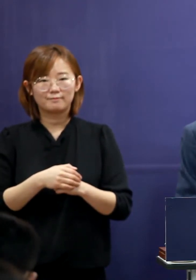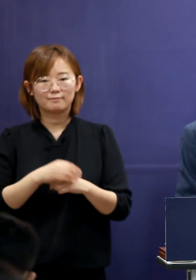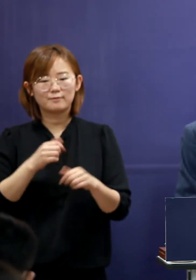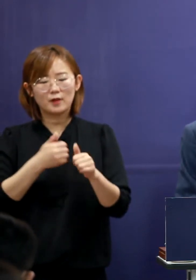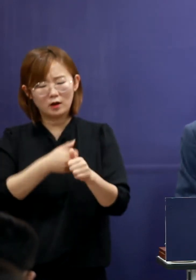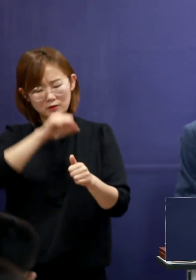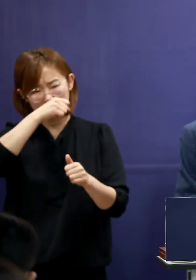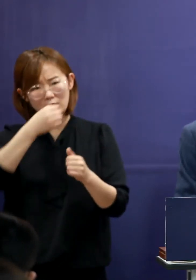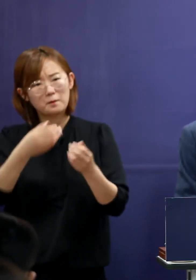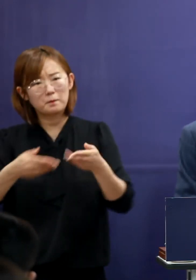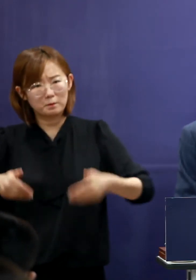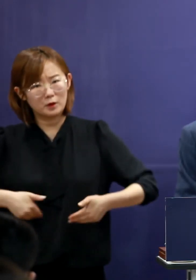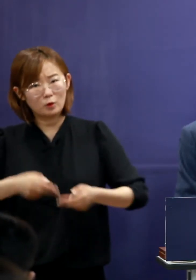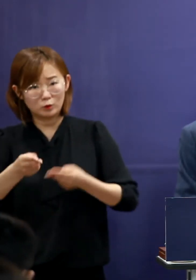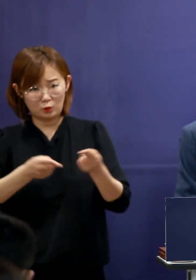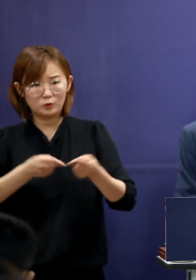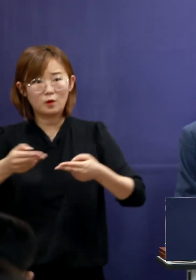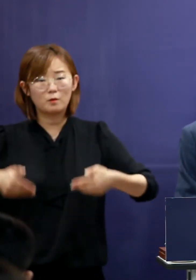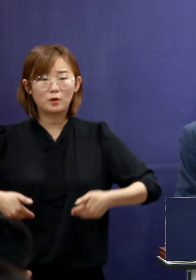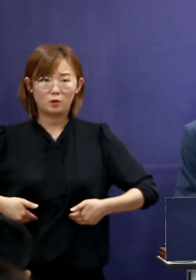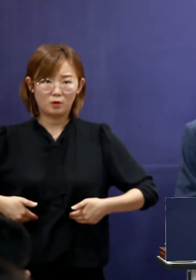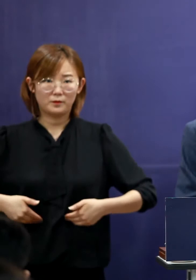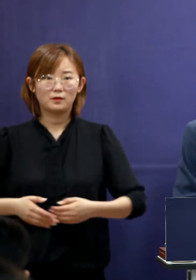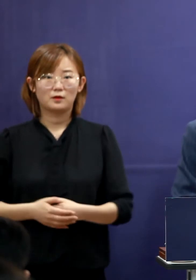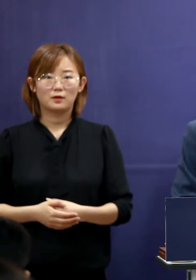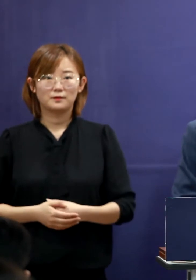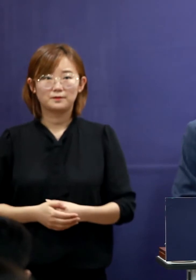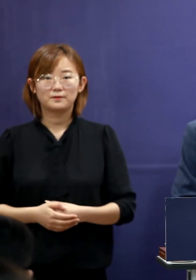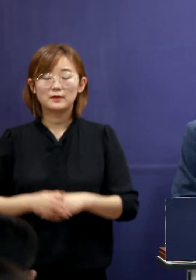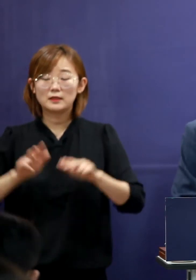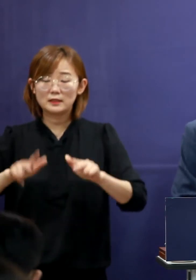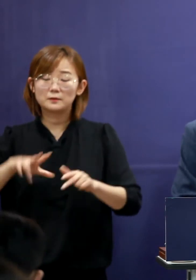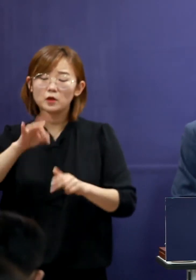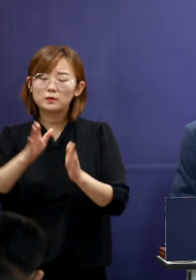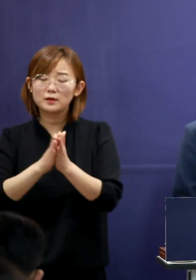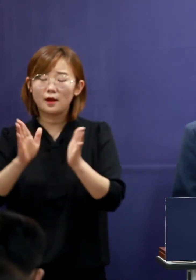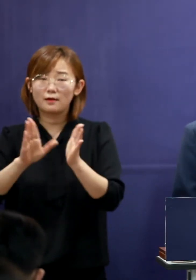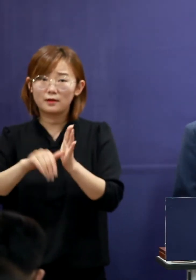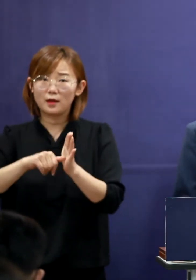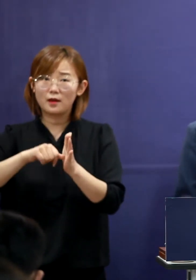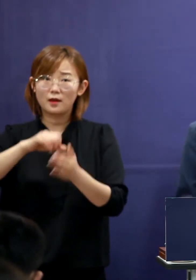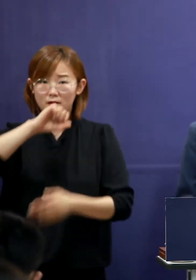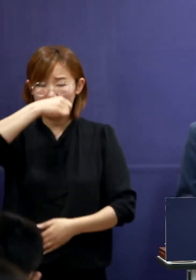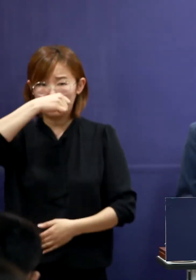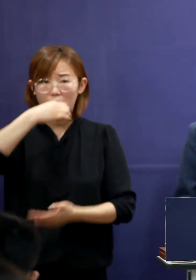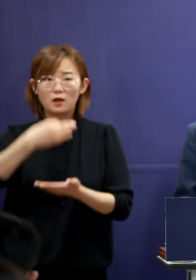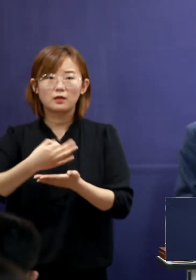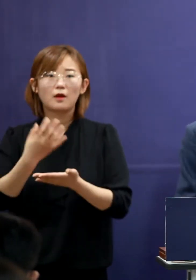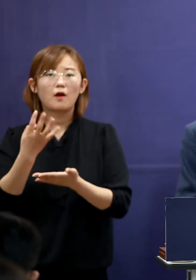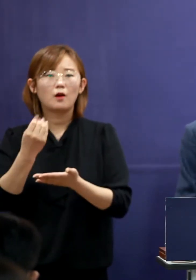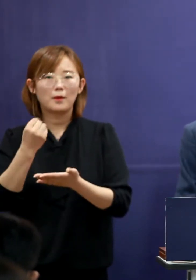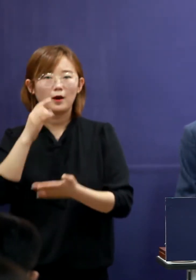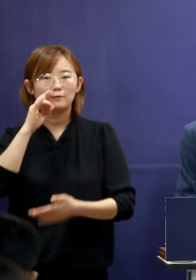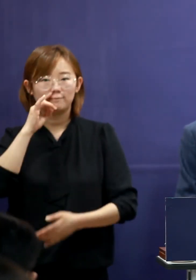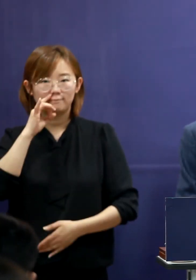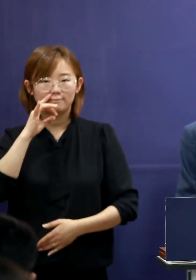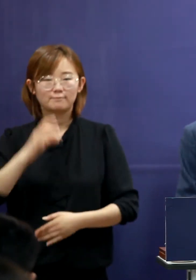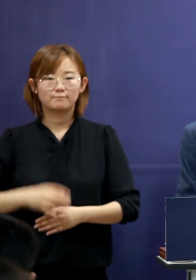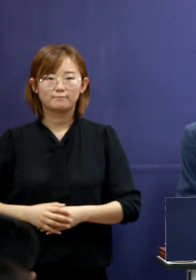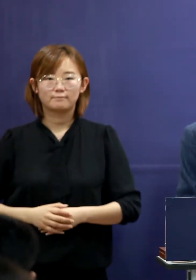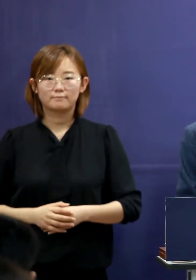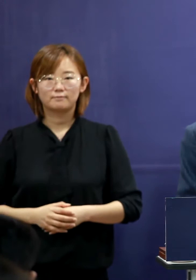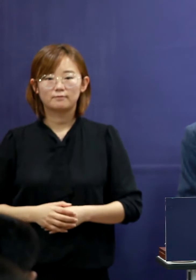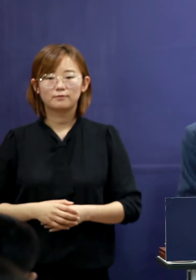자본금이 지금 전체 계획된 게 얼마인지 좀 알려주시고요. 오늘 주제하고 관련